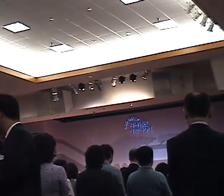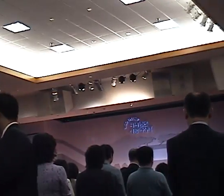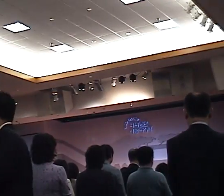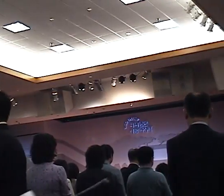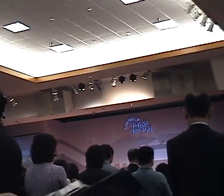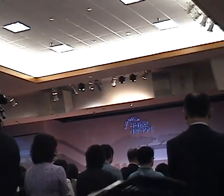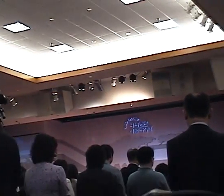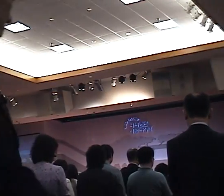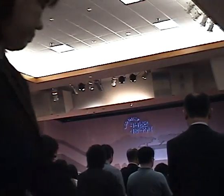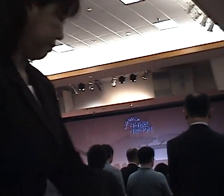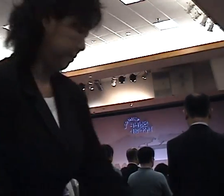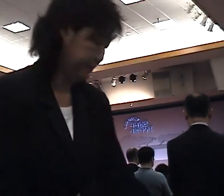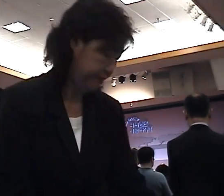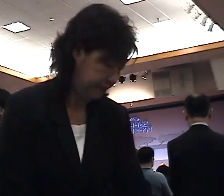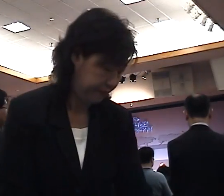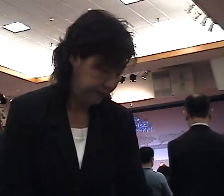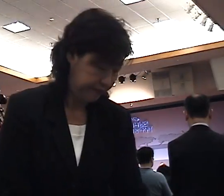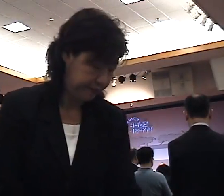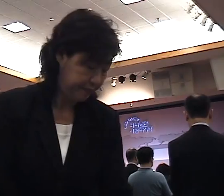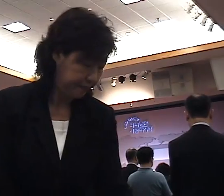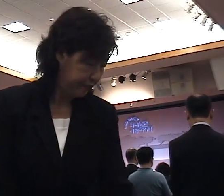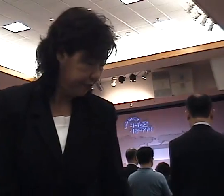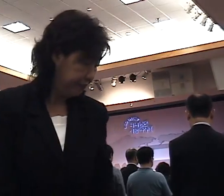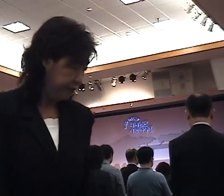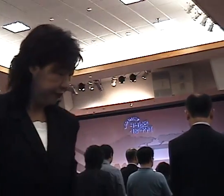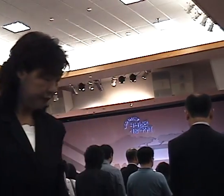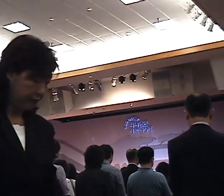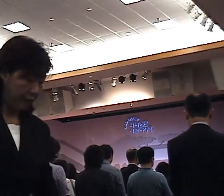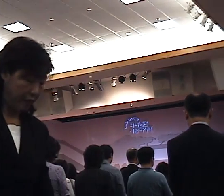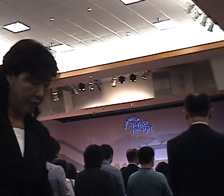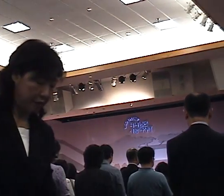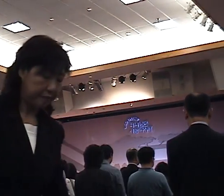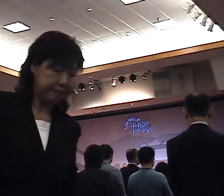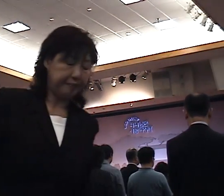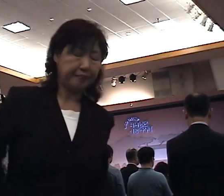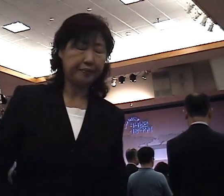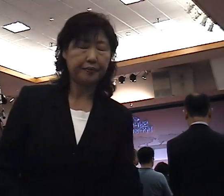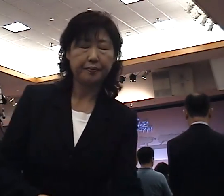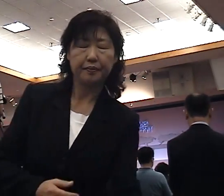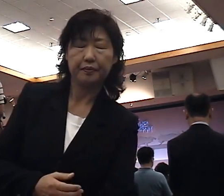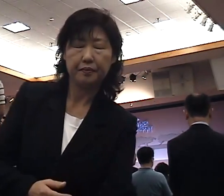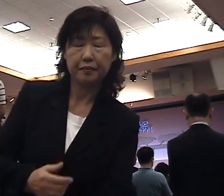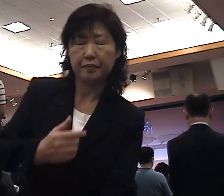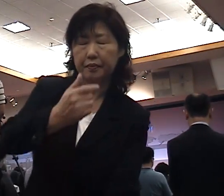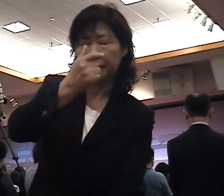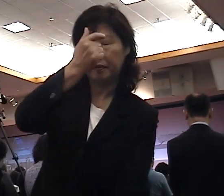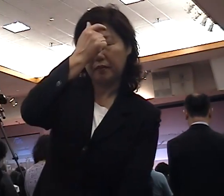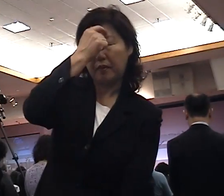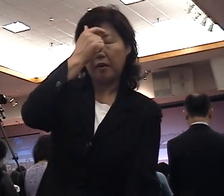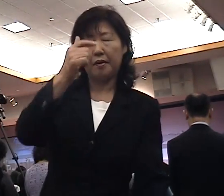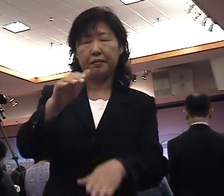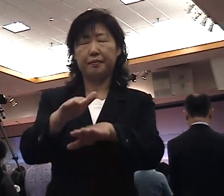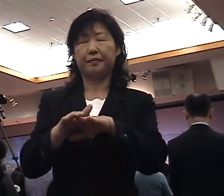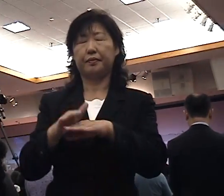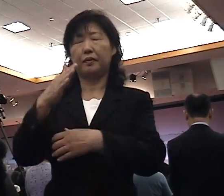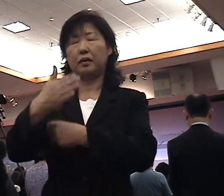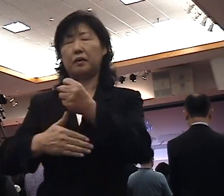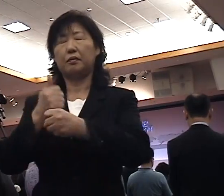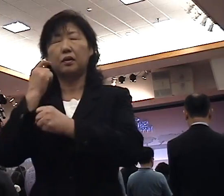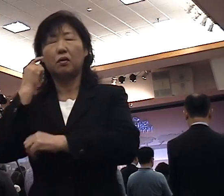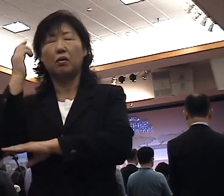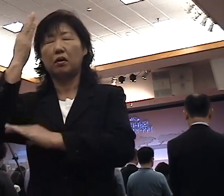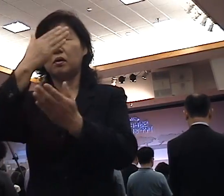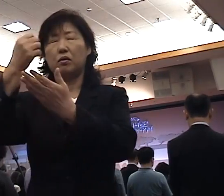기도하겠습니다. 오늘도 생명이 넘치는 살아있는 예배가 되게 하여 주시옵소서. 우리 예배를 통해 하나님을로 영광받아